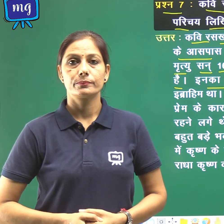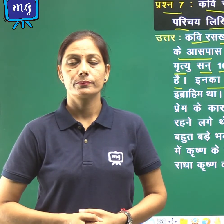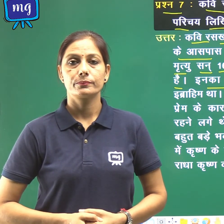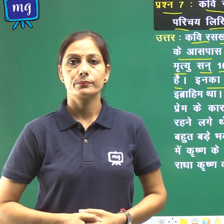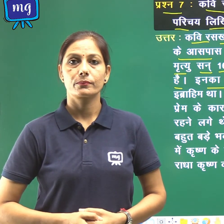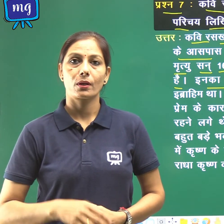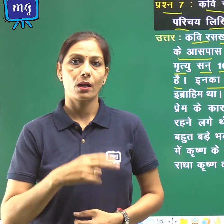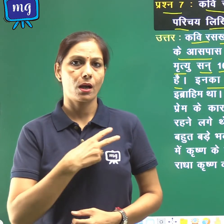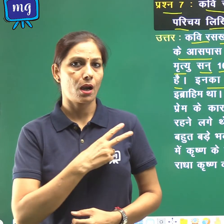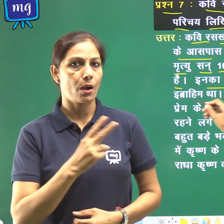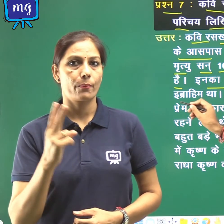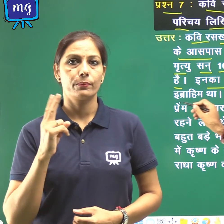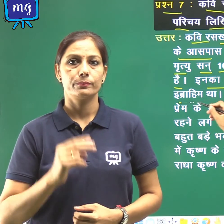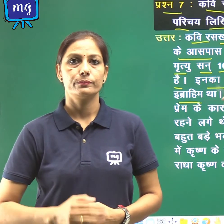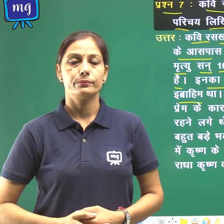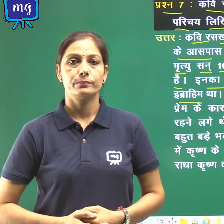सैयद इब्राहिम था।